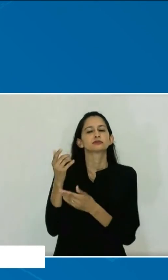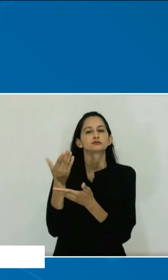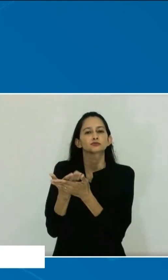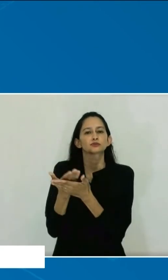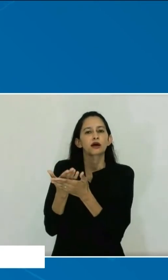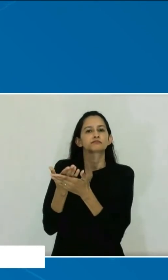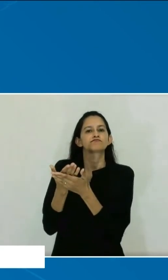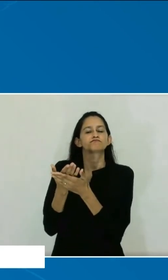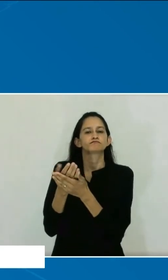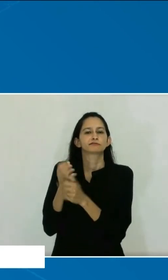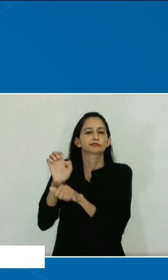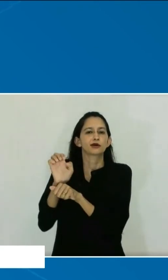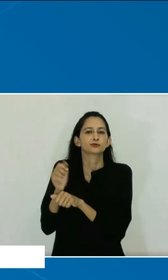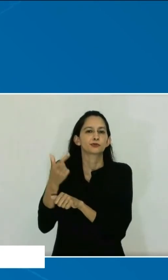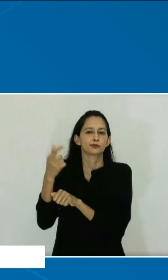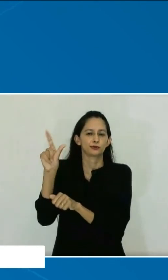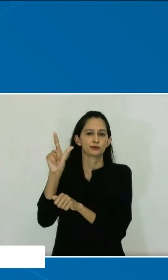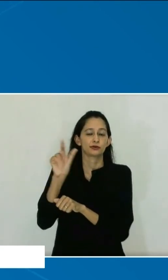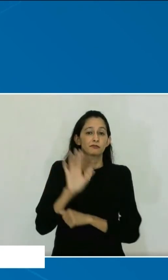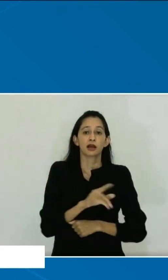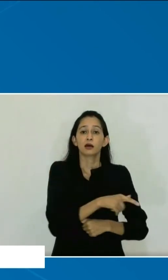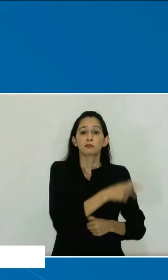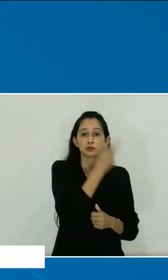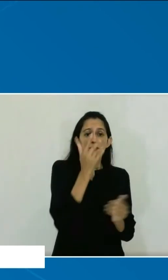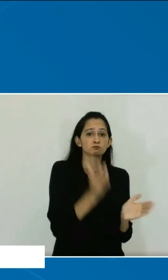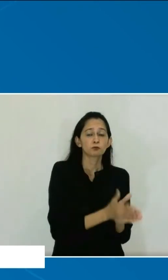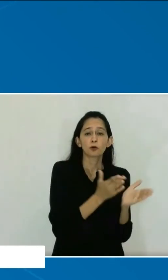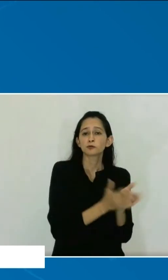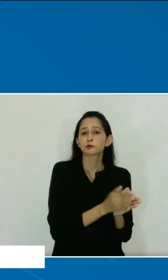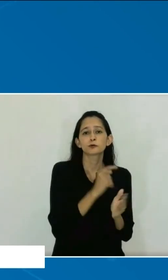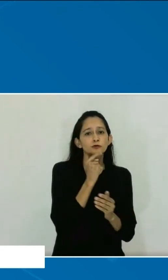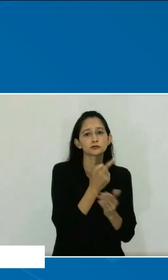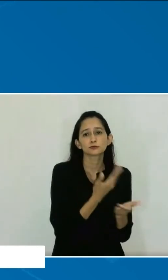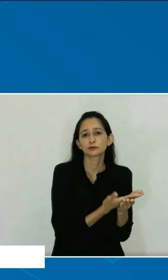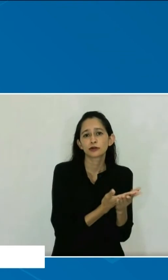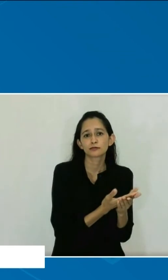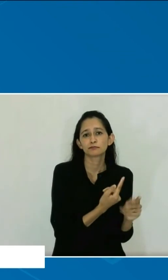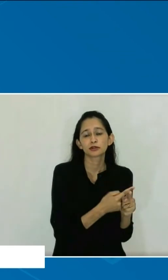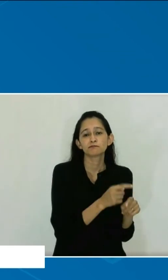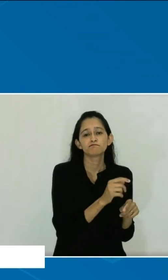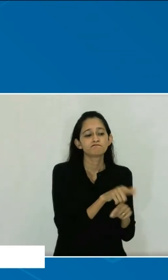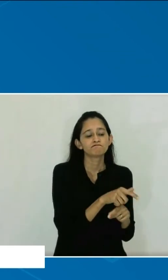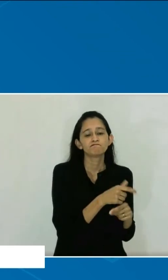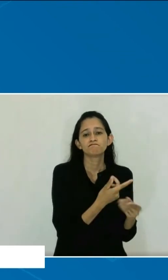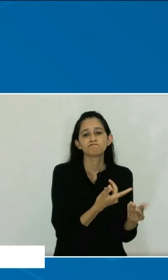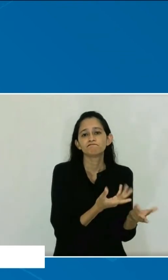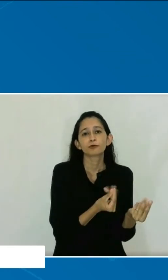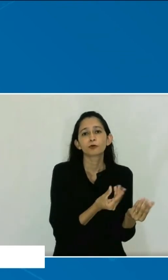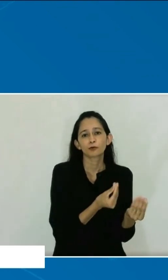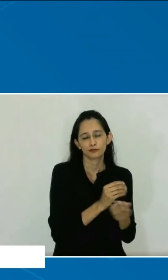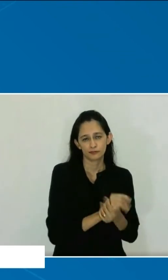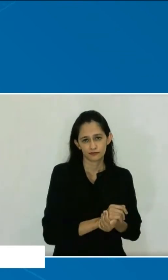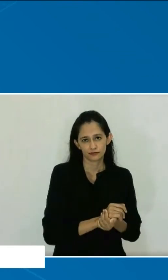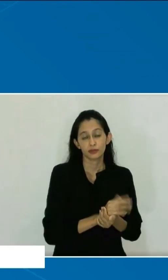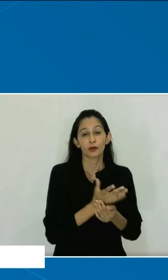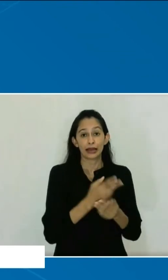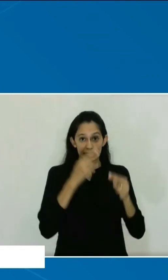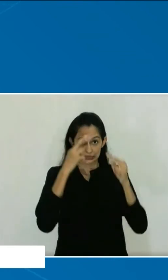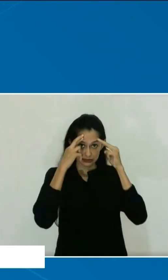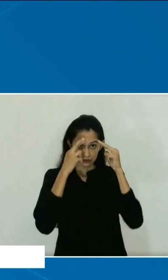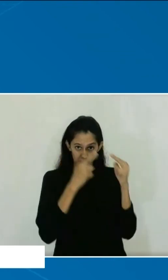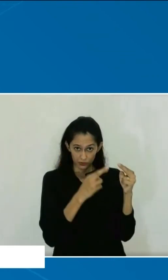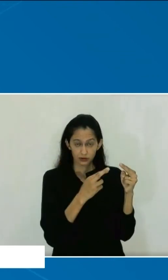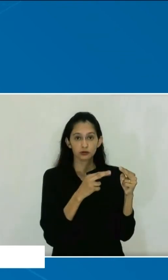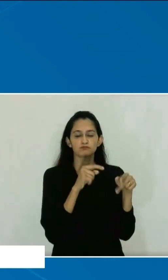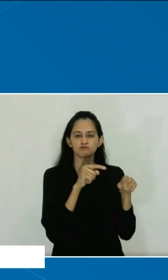nem faziam o ensino médio, porque não tinham perspectiva. Então, o respeito que a universidade já tem no Estado é muito